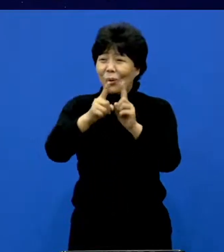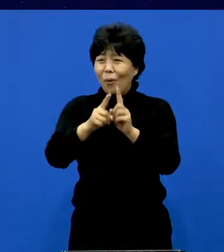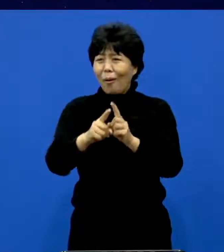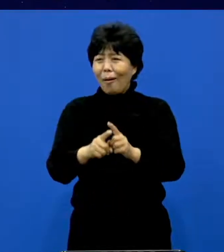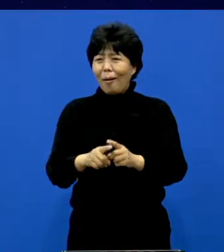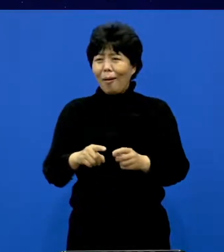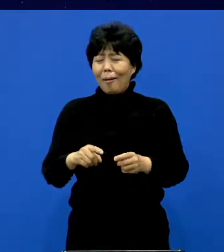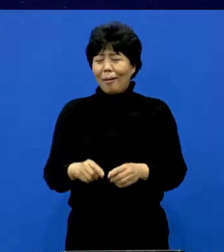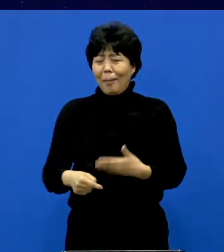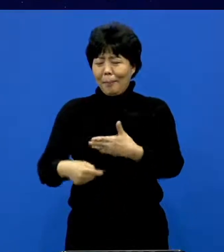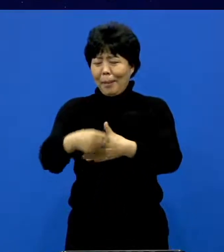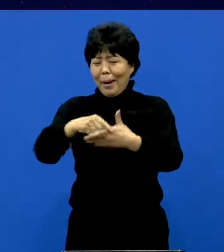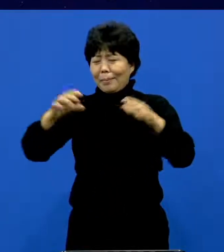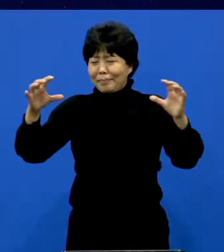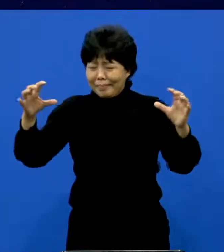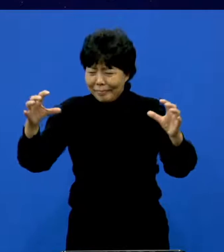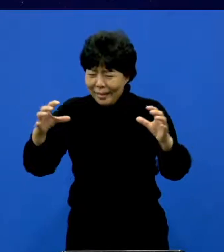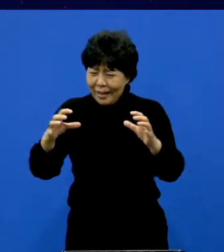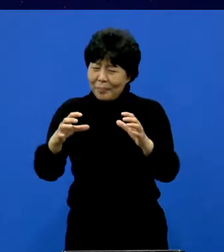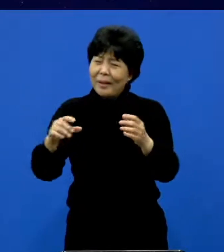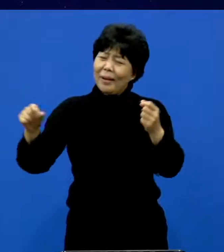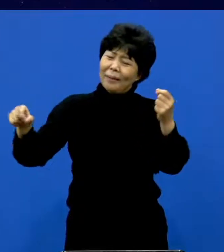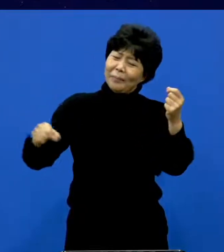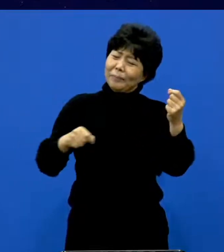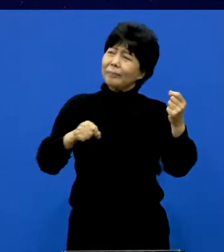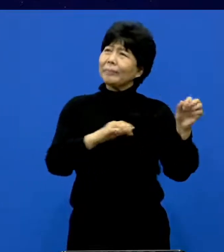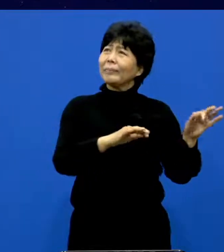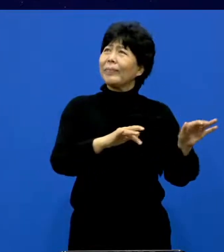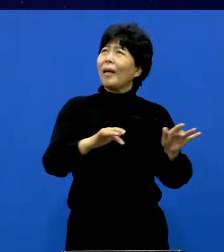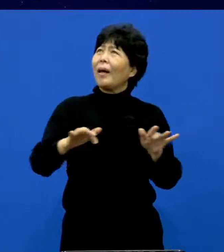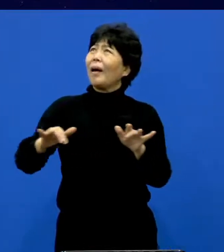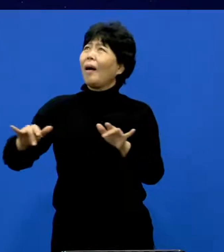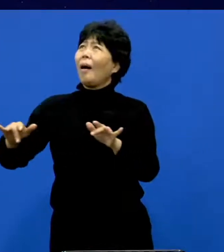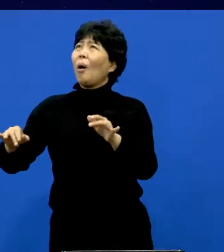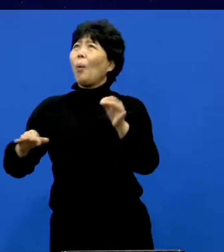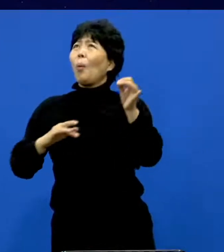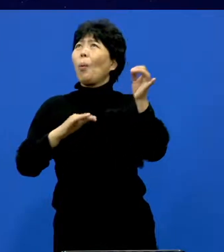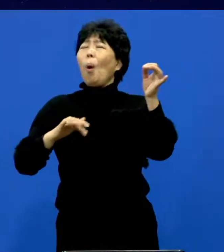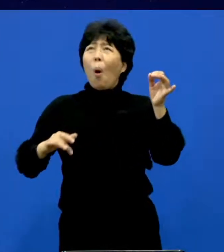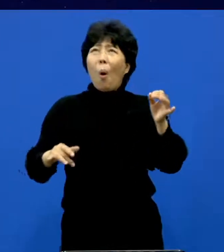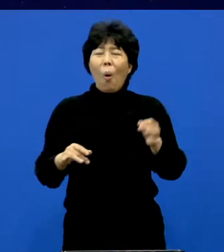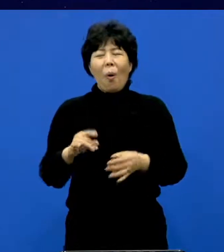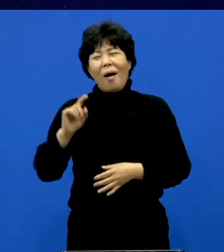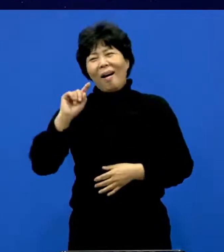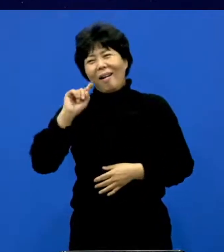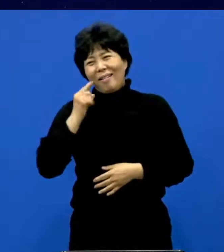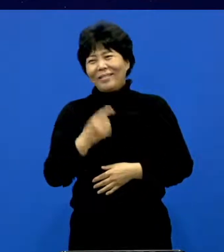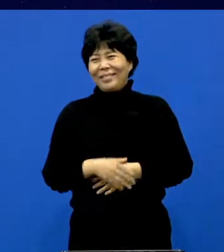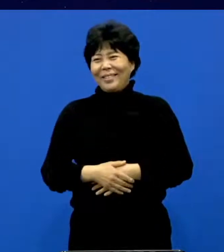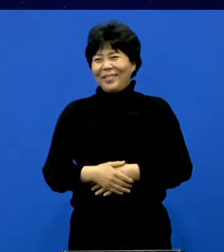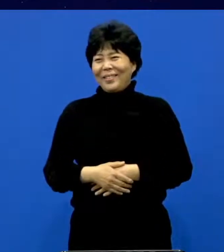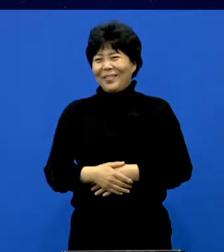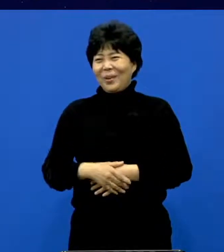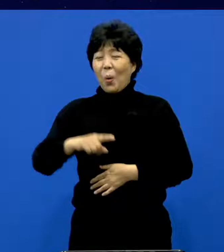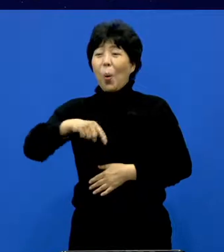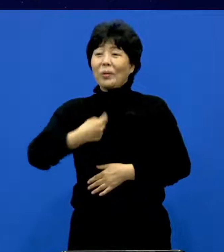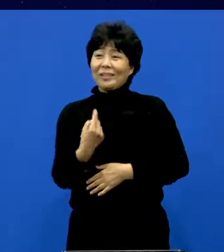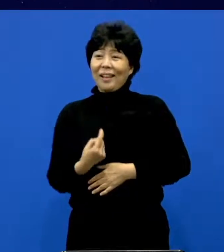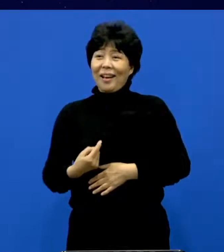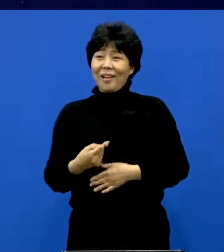화음이 얼마나 멋있어요, 그죠? 화음이 멋있어요, 그죠? 솔로보다 듀엣이 더 낫지, 트리오가 더